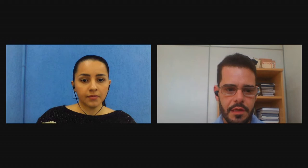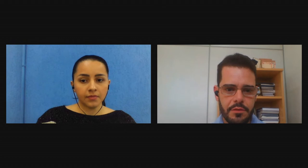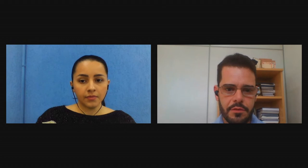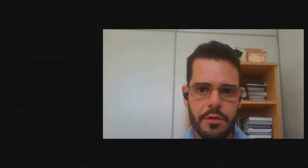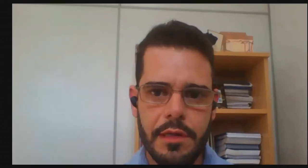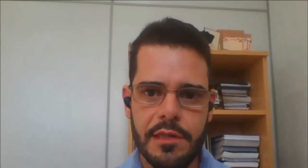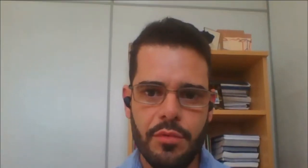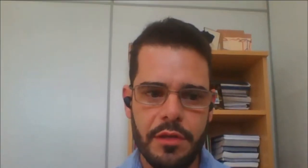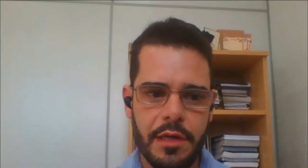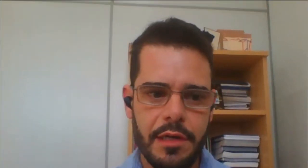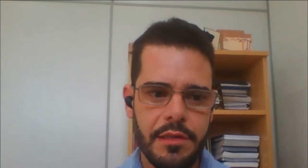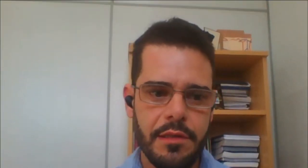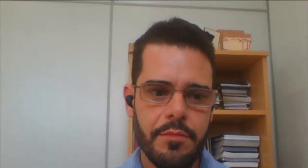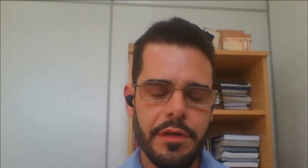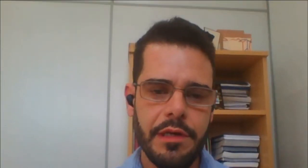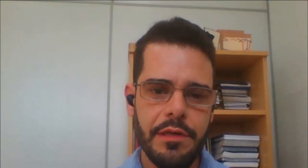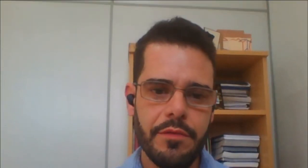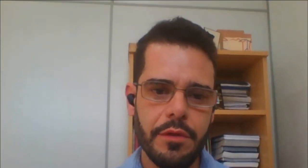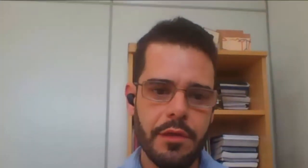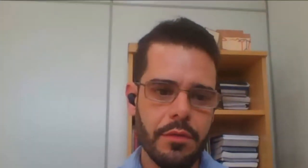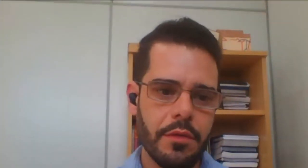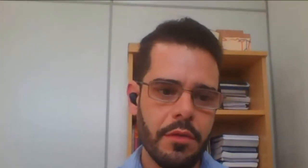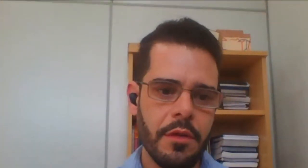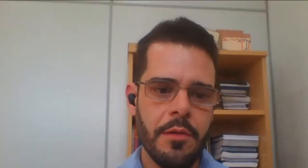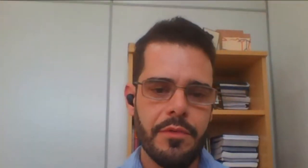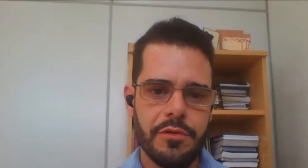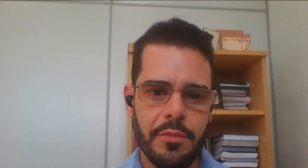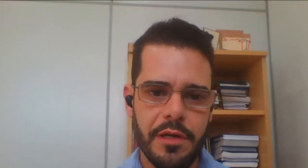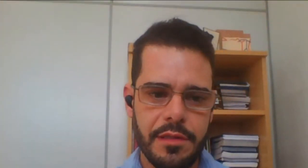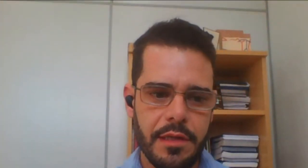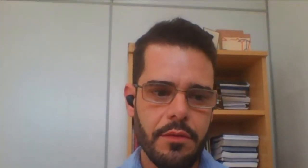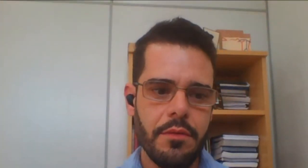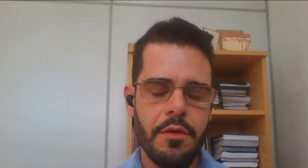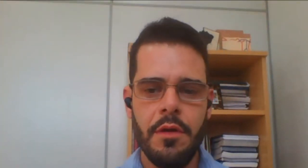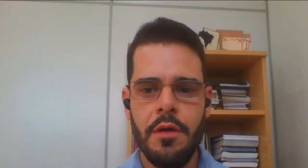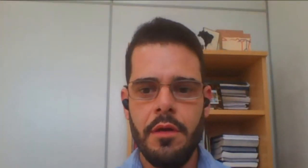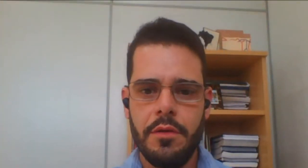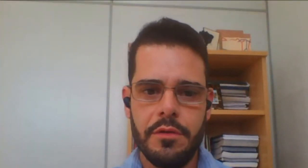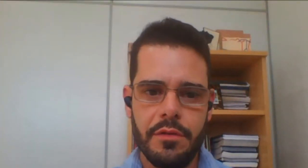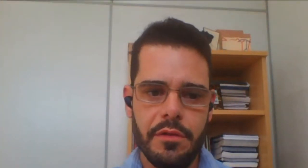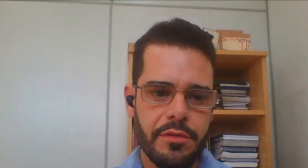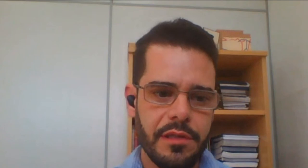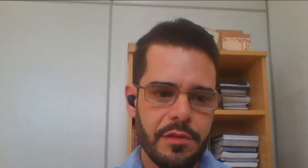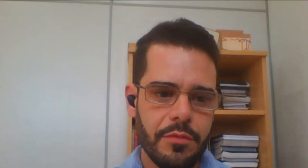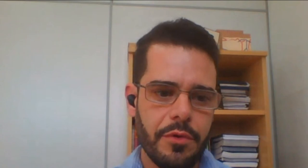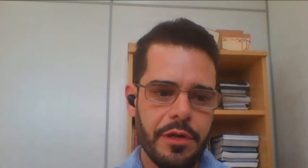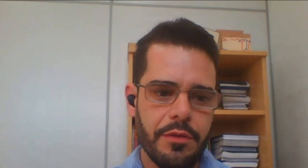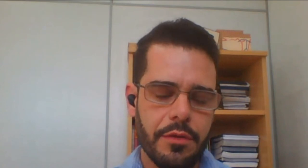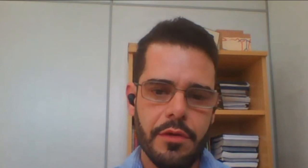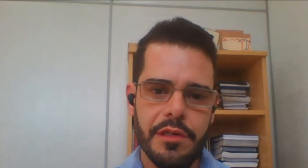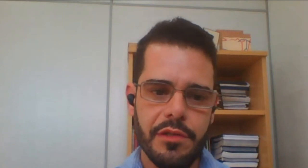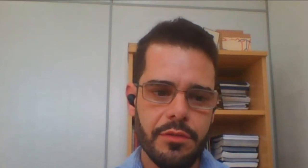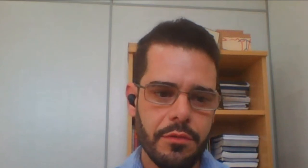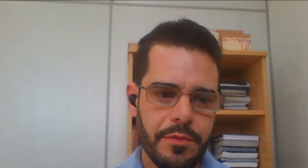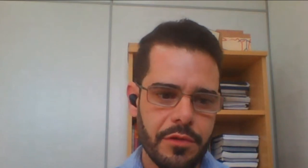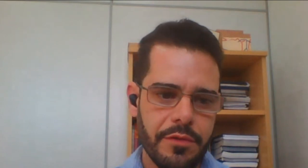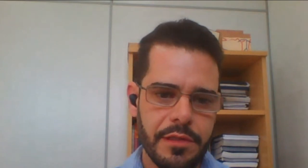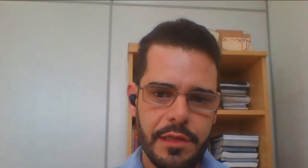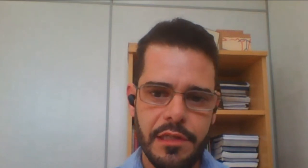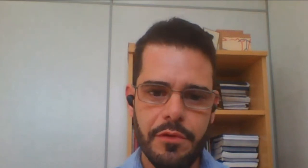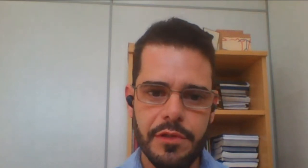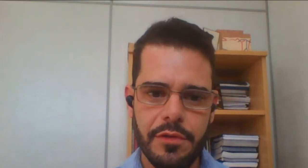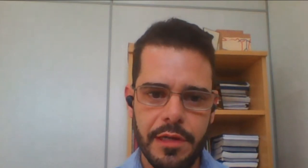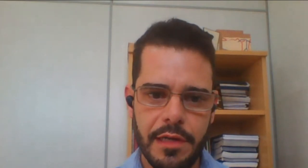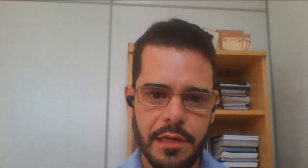Prezadas e prezados colegas, boa tarde. Magnífico reitor, professor Marcelo, nosso ilustríssimo pró-reitor adjunto,